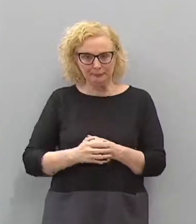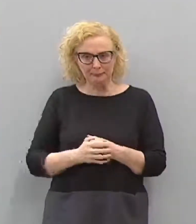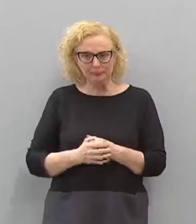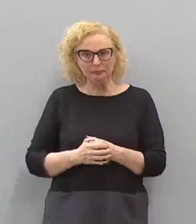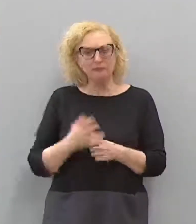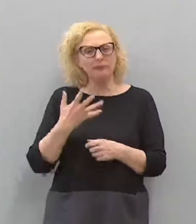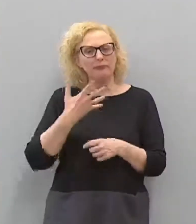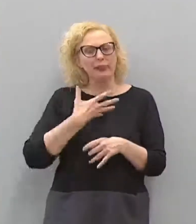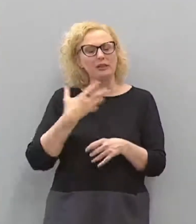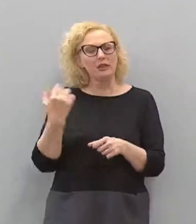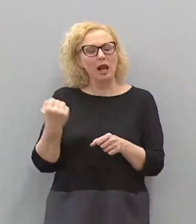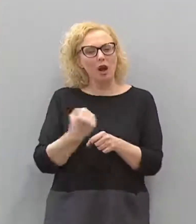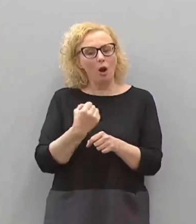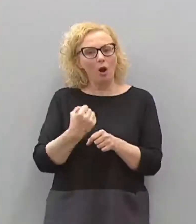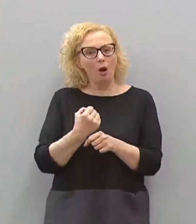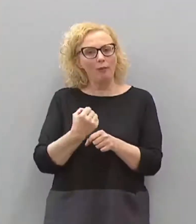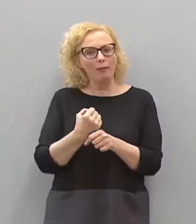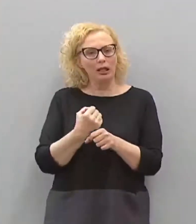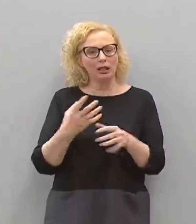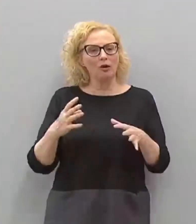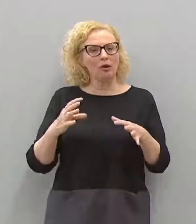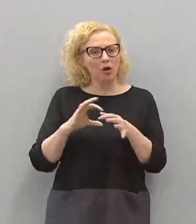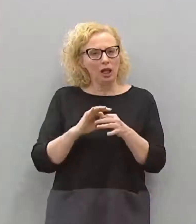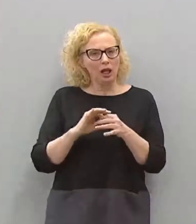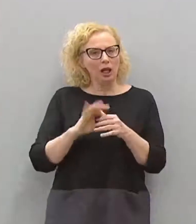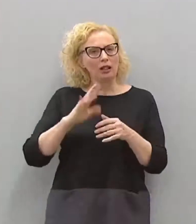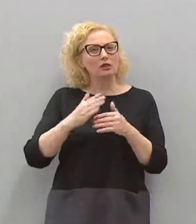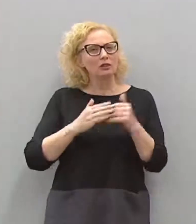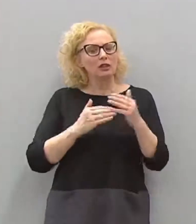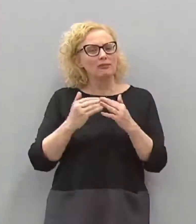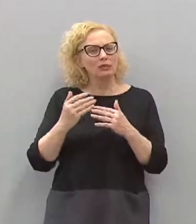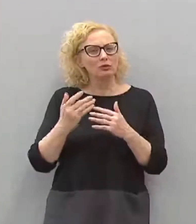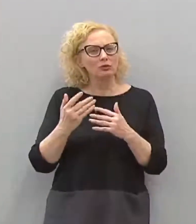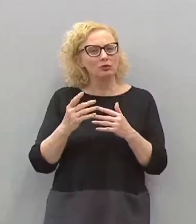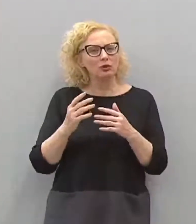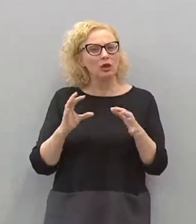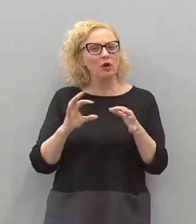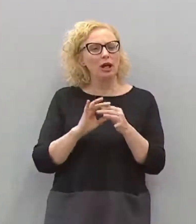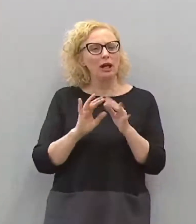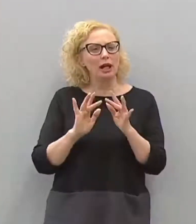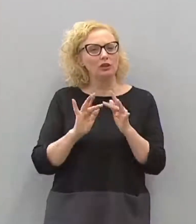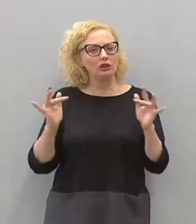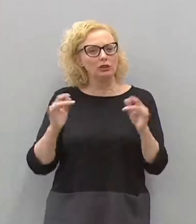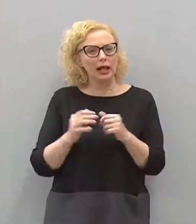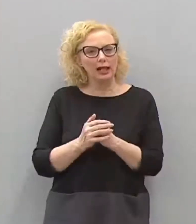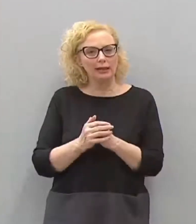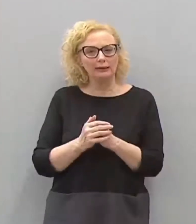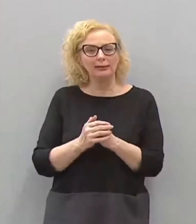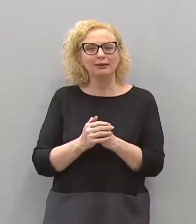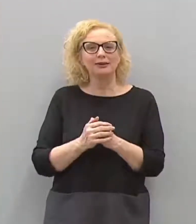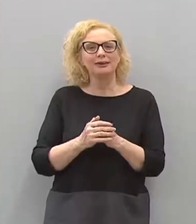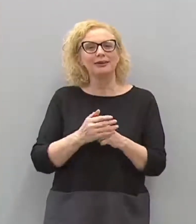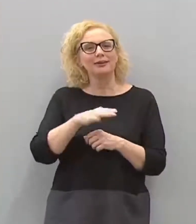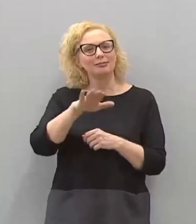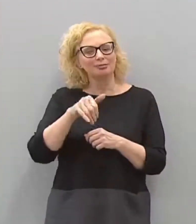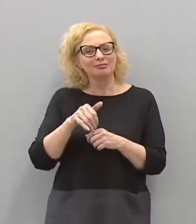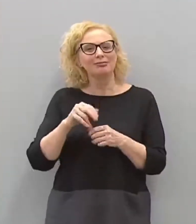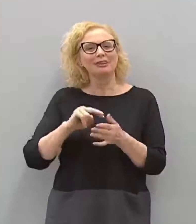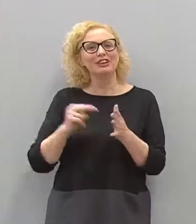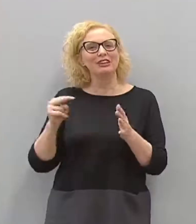opere che sono connessi a un altro tipo di infrastrutturazione quella digitale presidente abbiamo invitato anche l'ingegnere